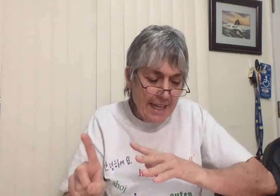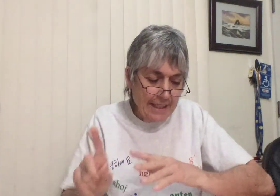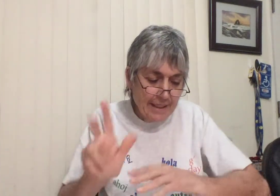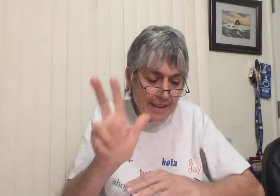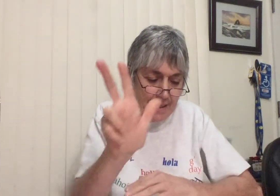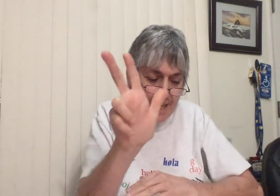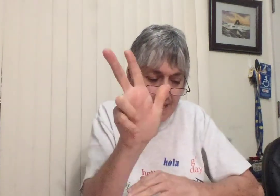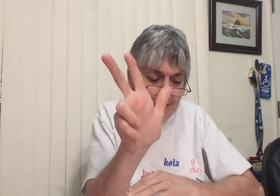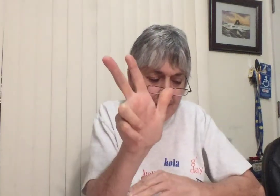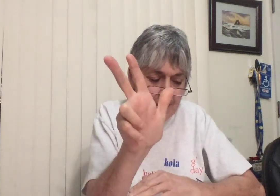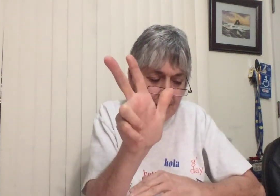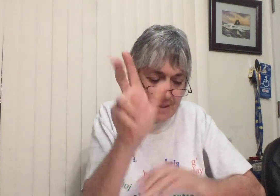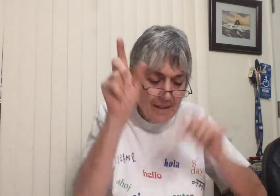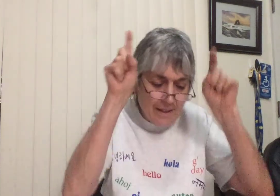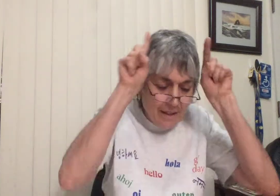Salen tres